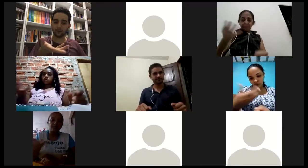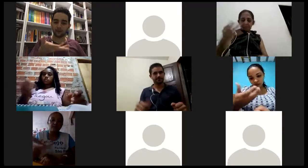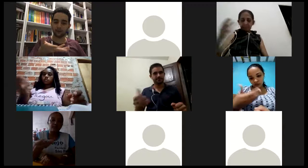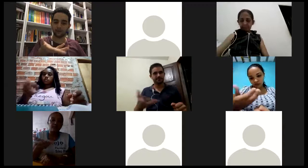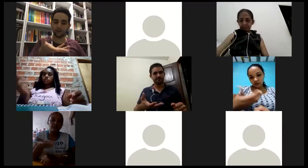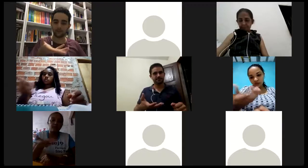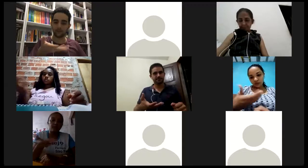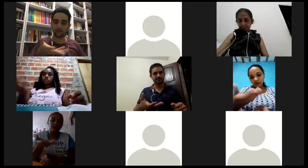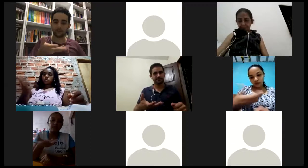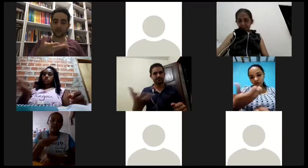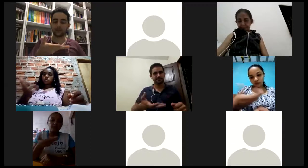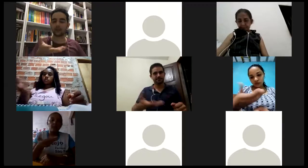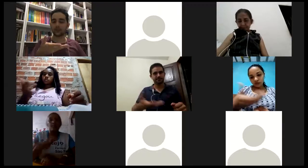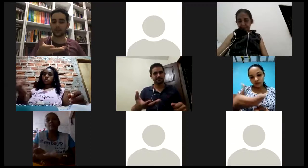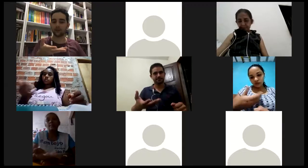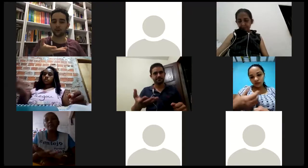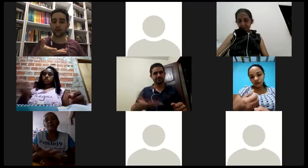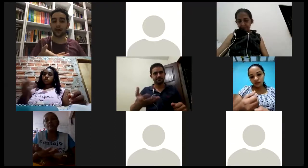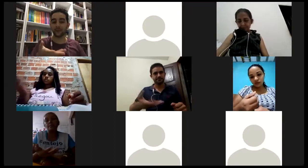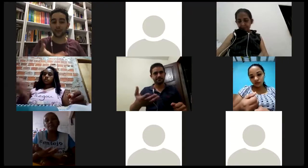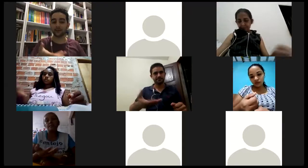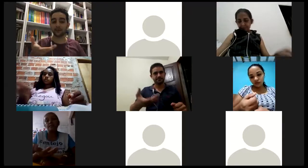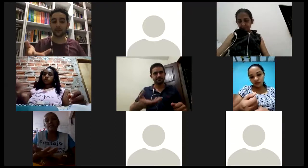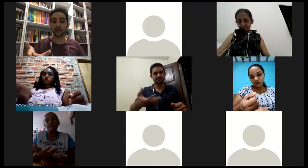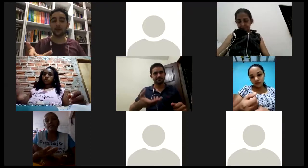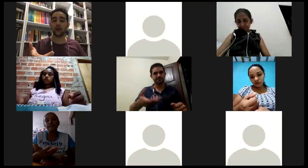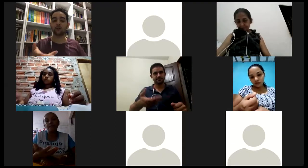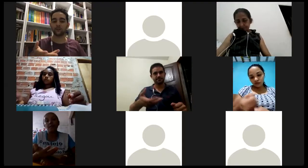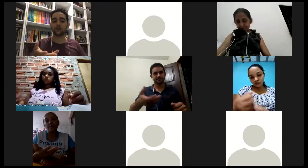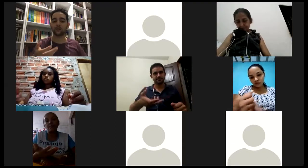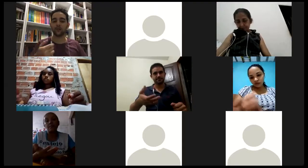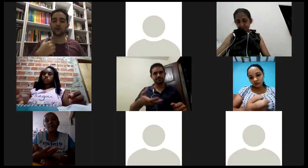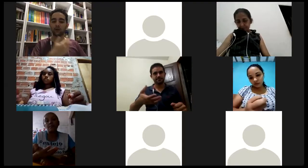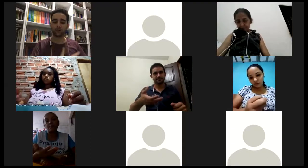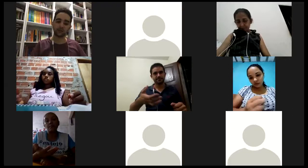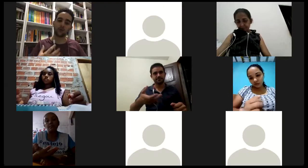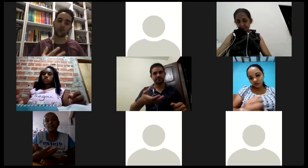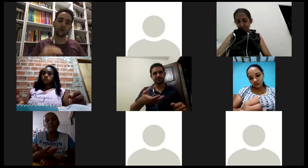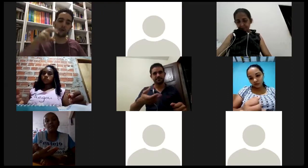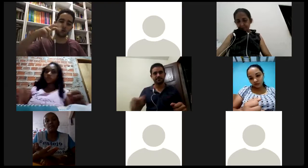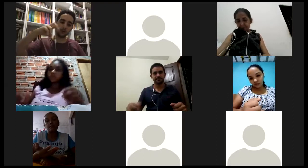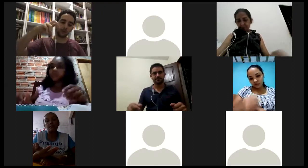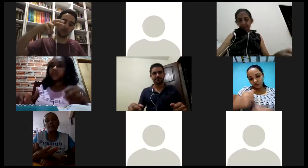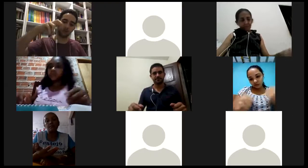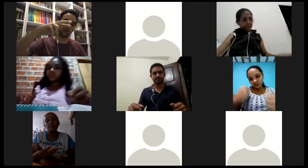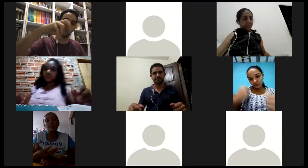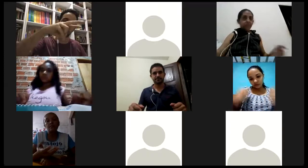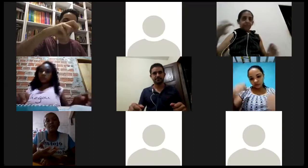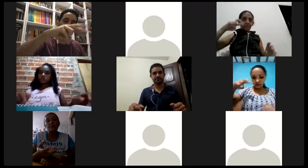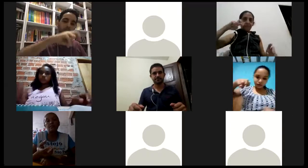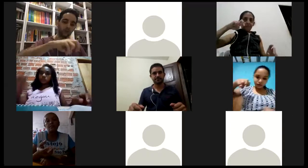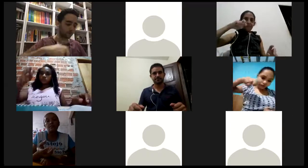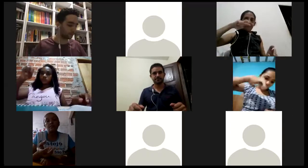cima. São 3 sinais característicos de correr. Apesar de que os mais usados é com a expressão corporal e esse assim, porque são